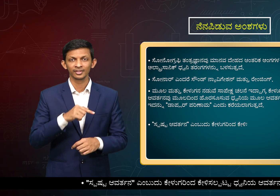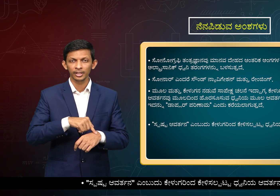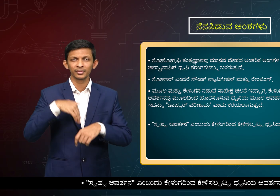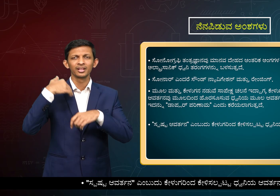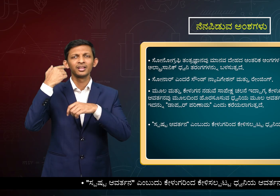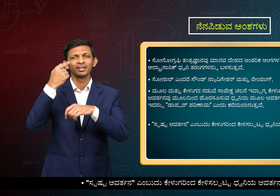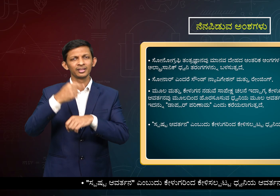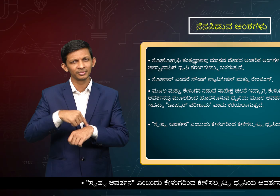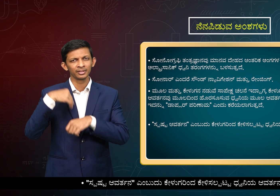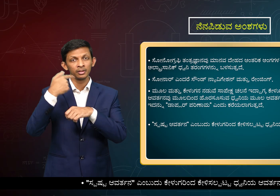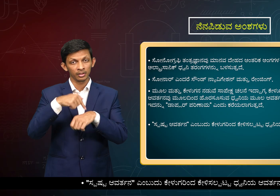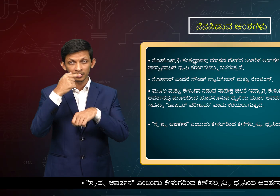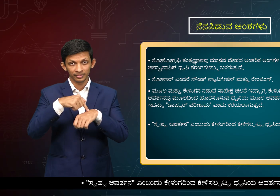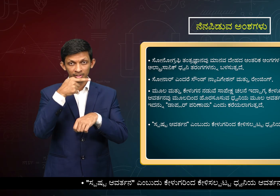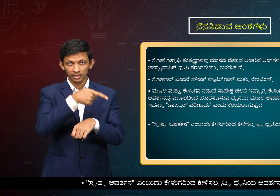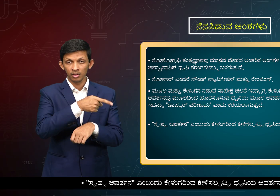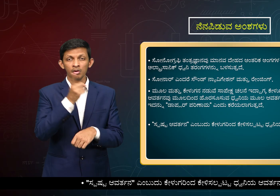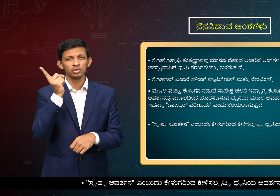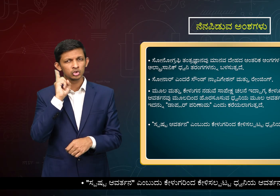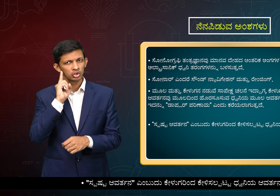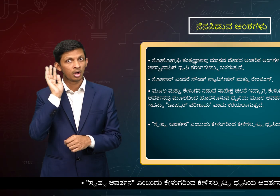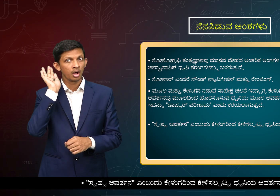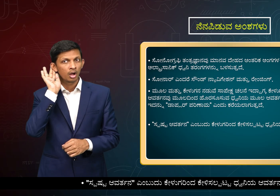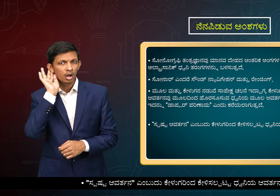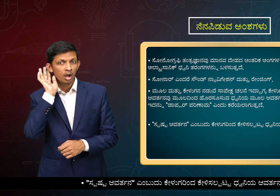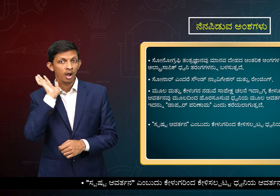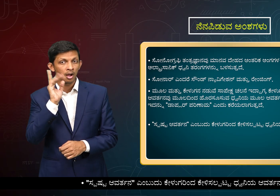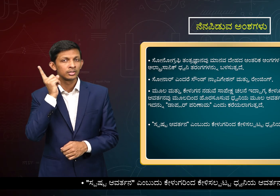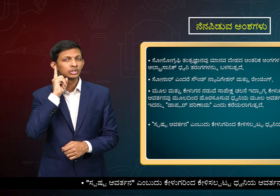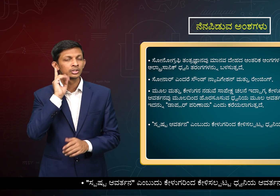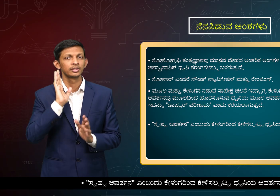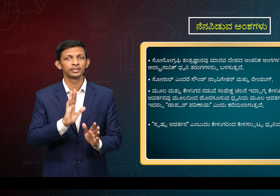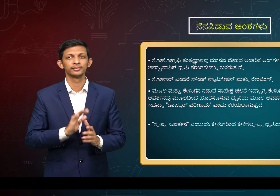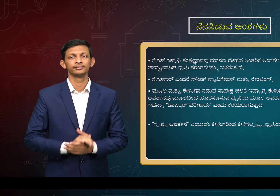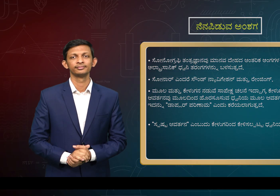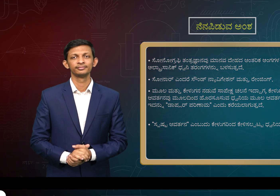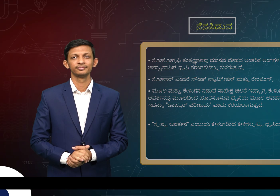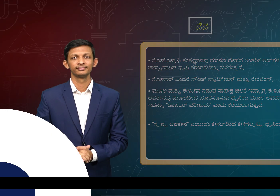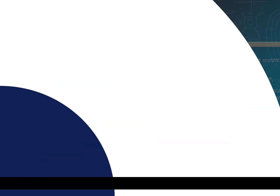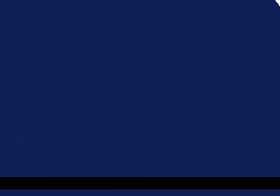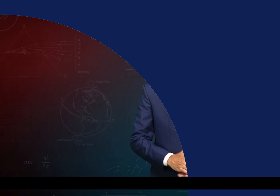ಸ್ಪಷ್ಟ ಆವರ್ತನ ಎಂಬುದು ಕೇಳುಗರಿಂದ ಕೇಳಿಸಲ್ಪಟ್ಟ ಧ್ವನಿಯ ಆವರ್ತನವಾಗಿದೆ.